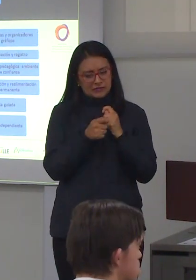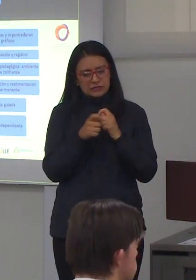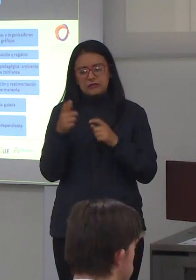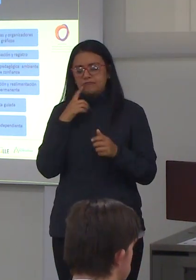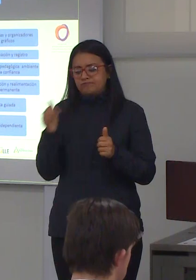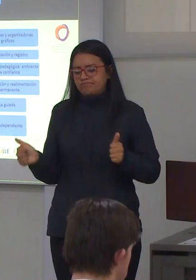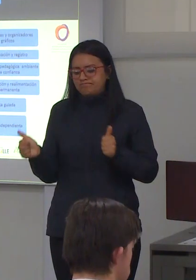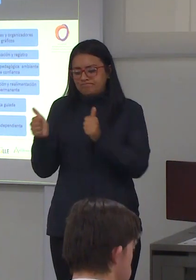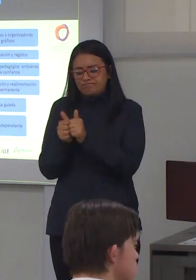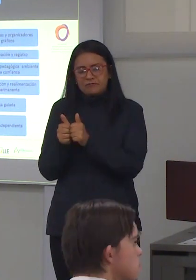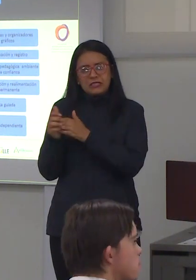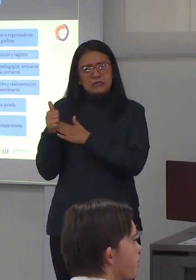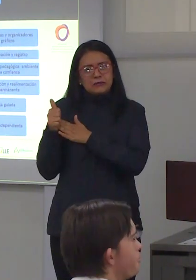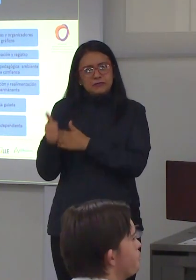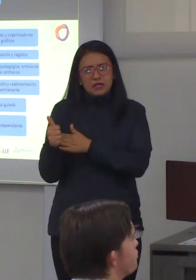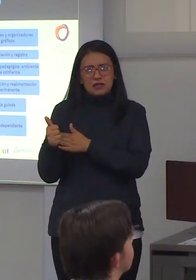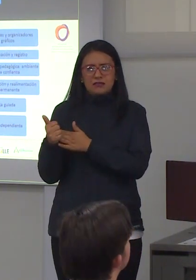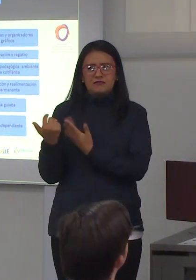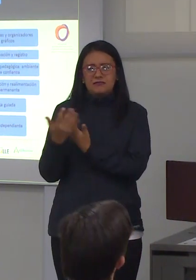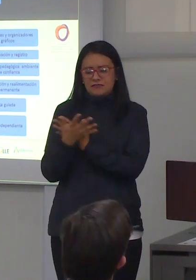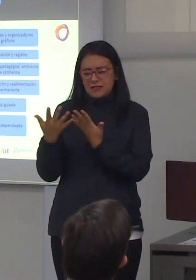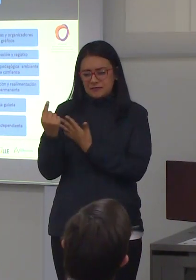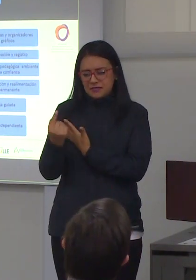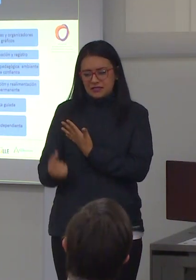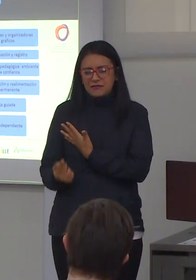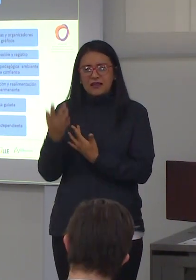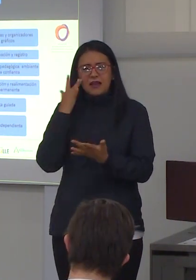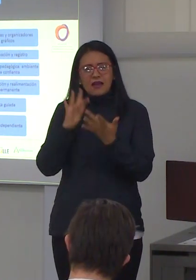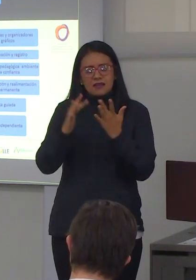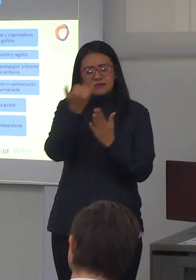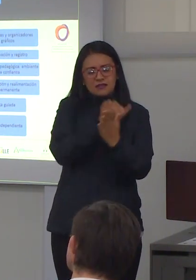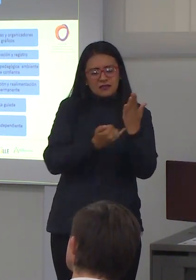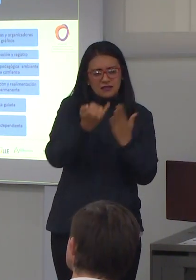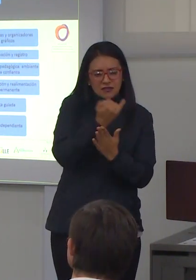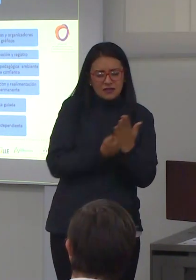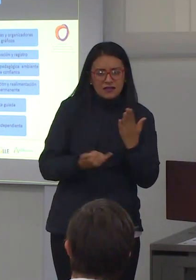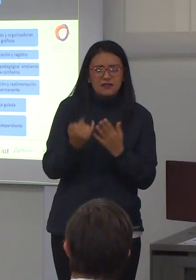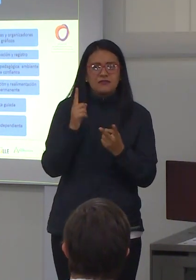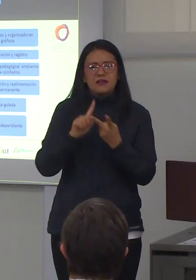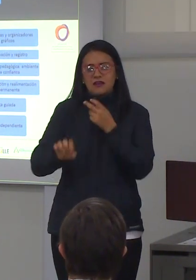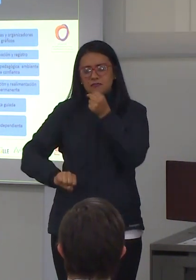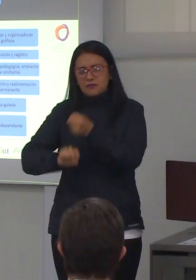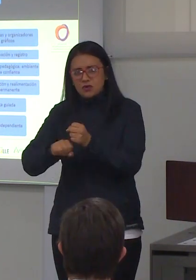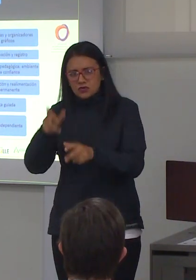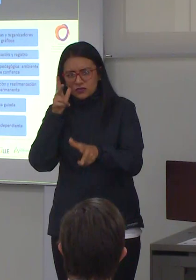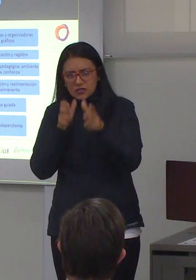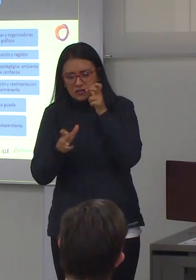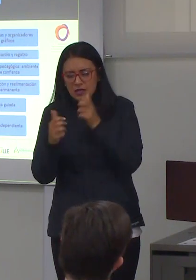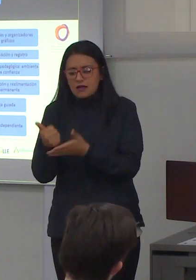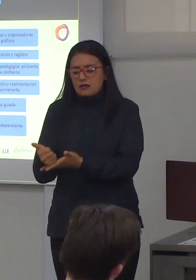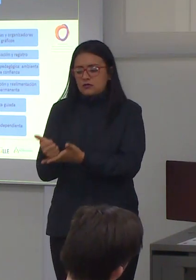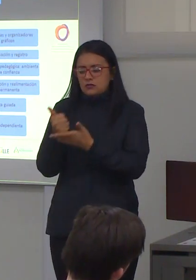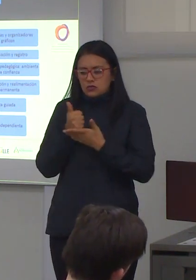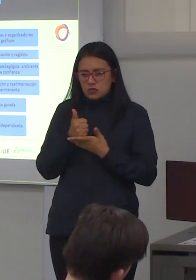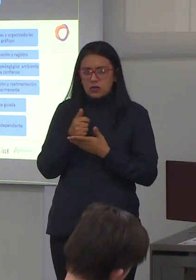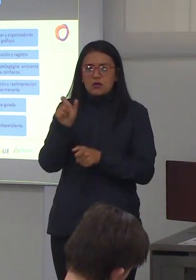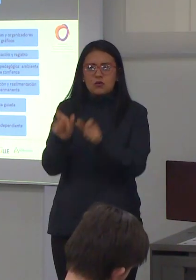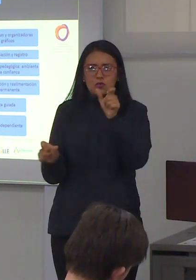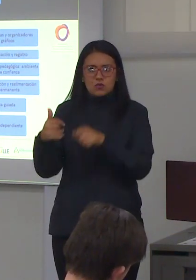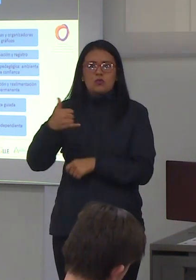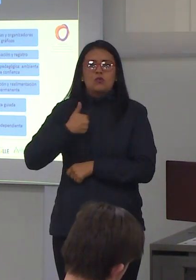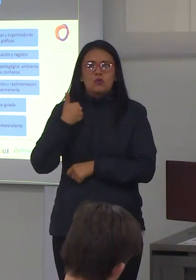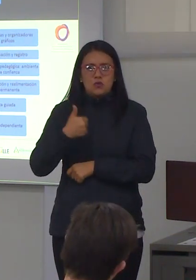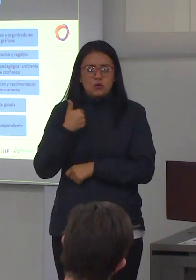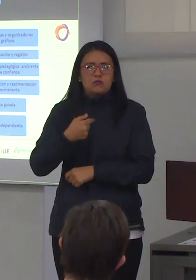unos manuales mucho más específicos en términos de lo gráfico, en términos de apoyos visuales que ayuden entonces a los chicos